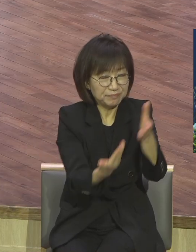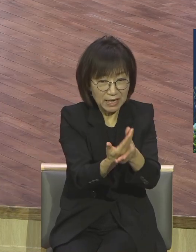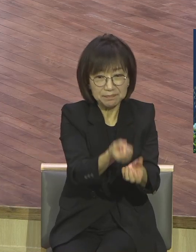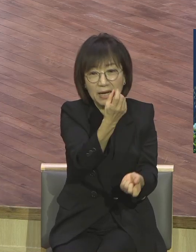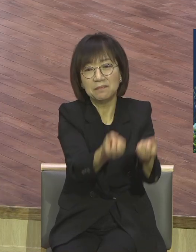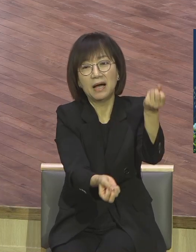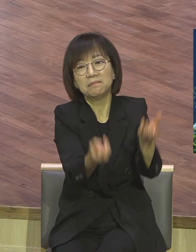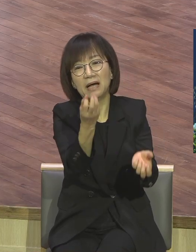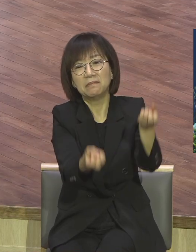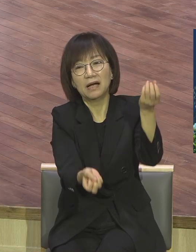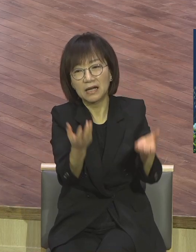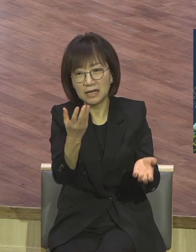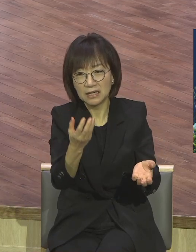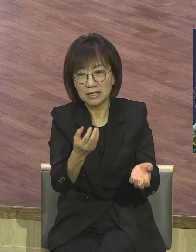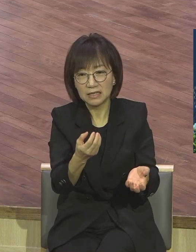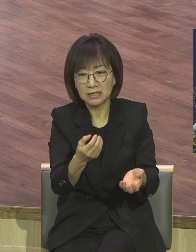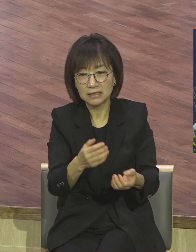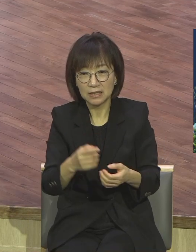자기